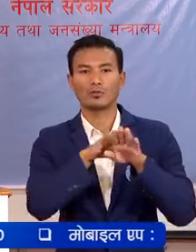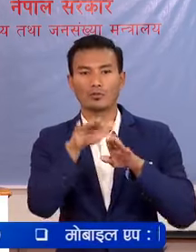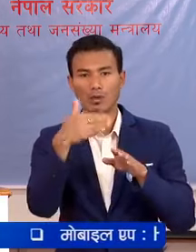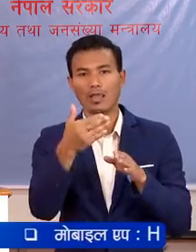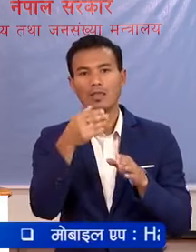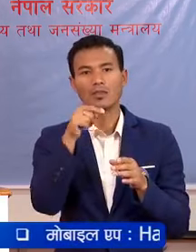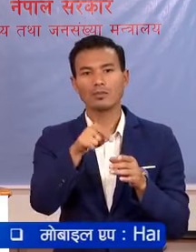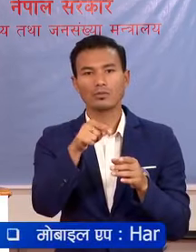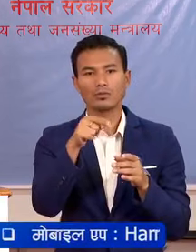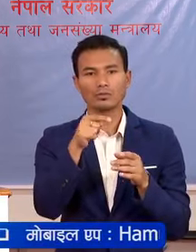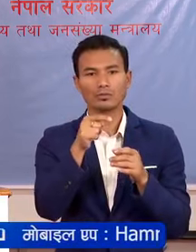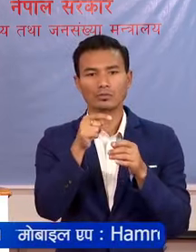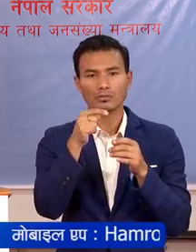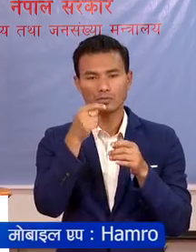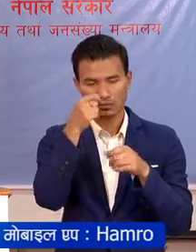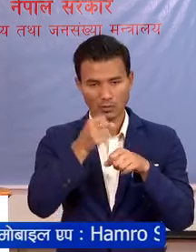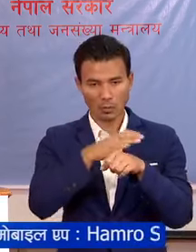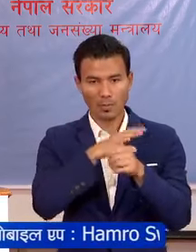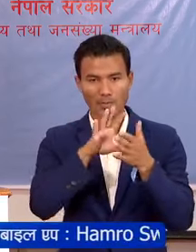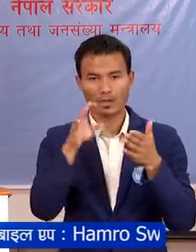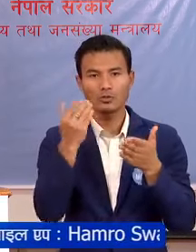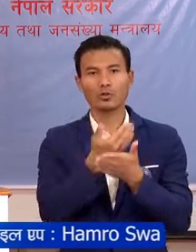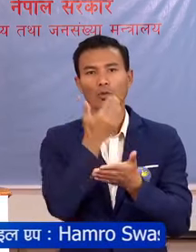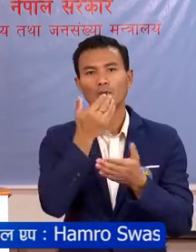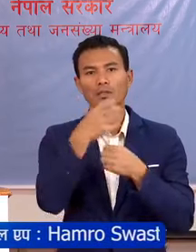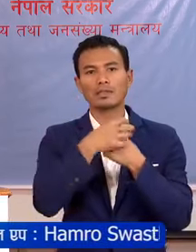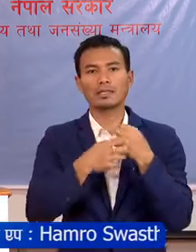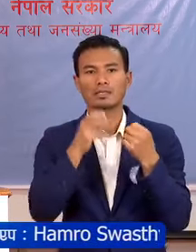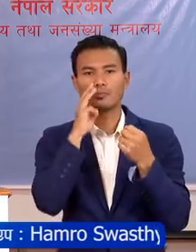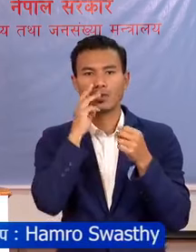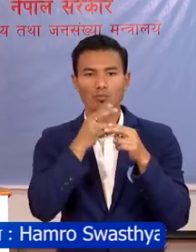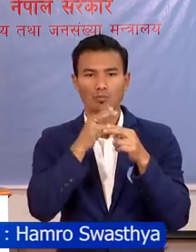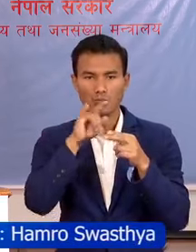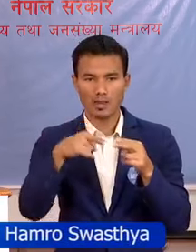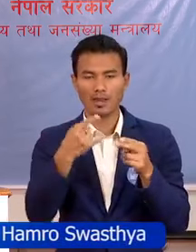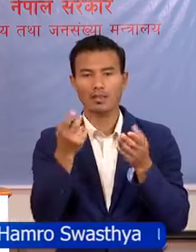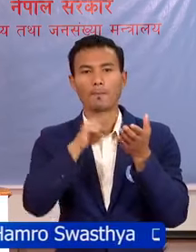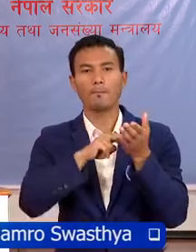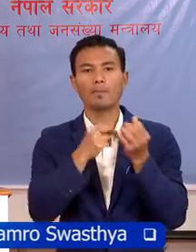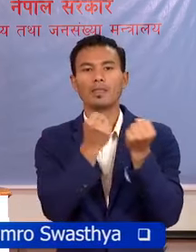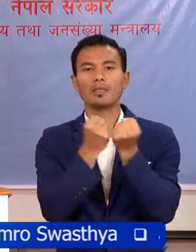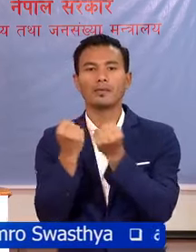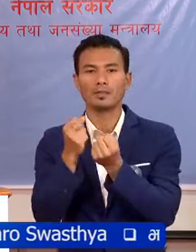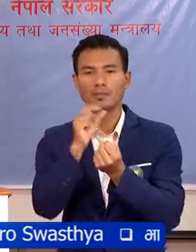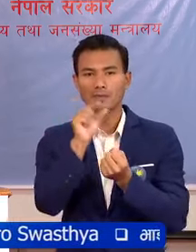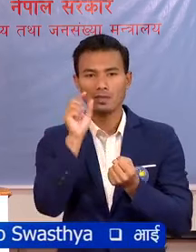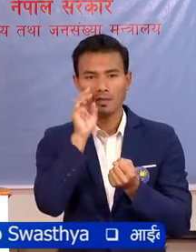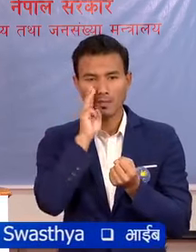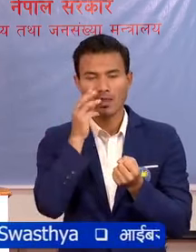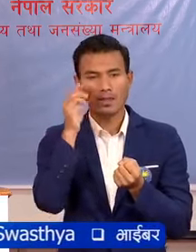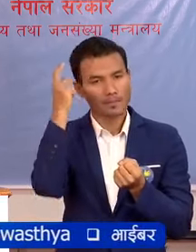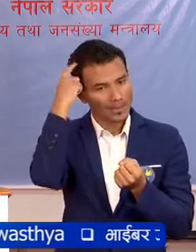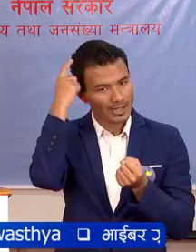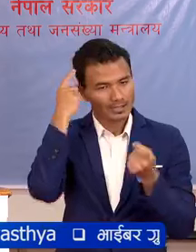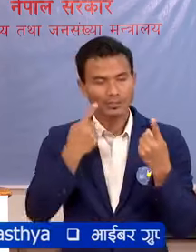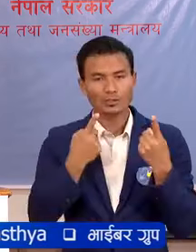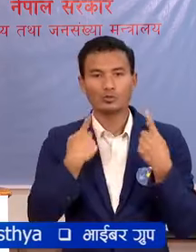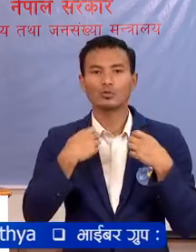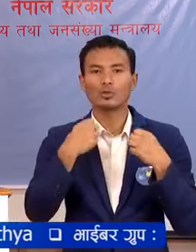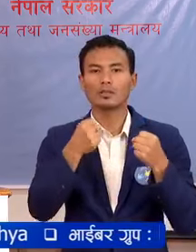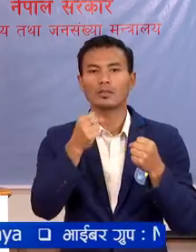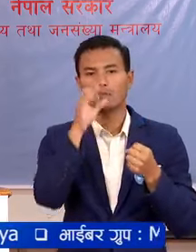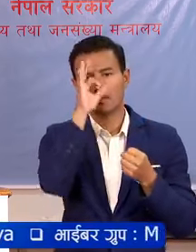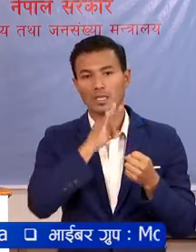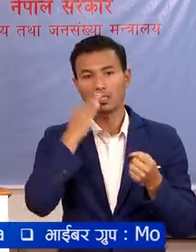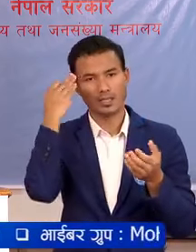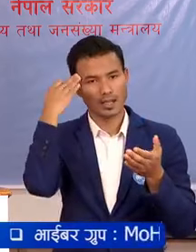संभाविच संक्रमानात जोगाऊना देश मा पून लगडाउन गरियेको एस परिप्यक्षे मा मानेशिक स्वास्ते मा समेत